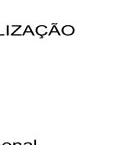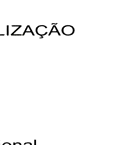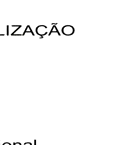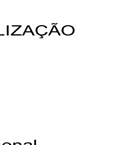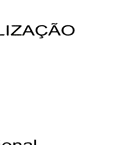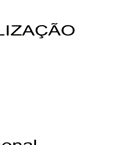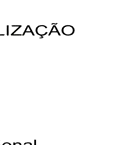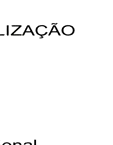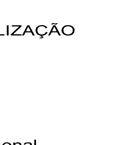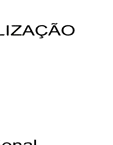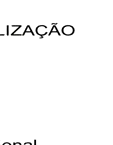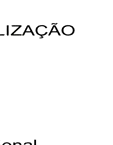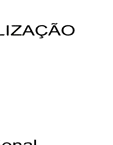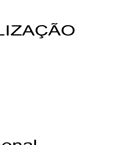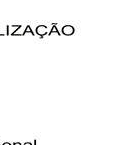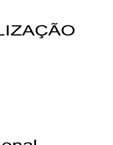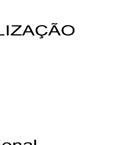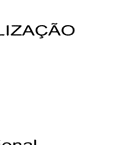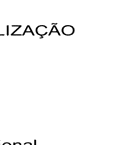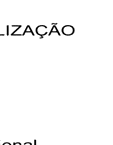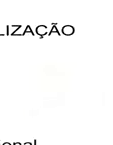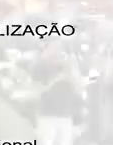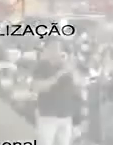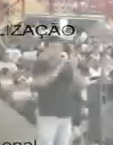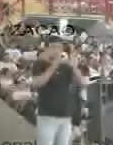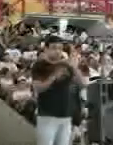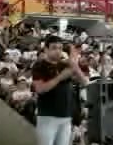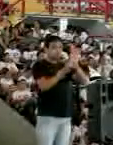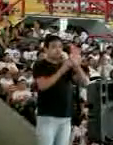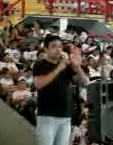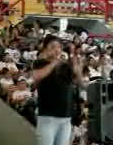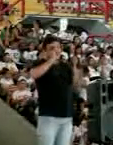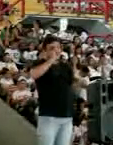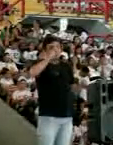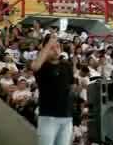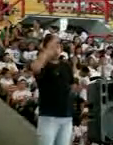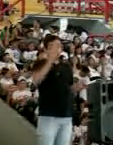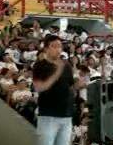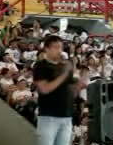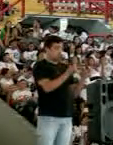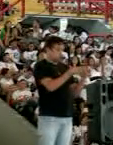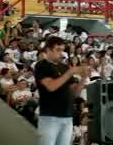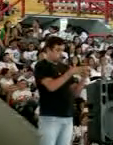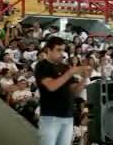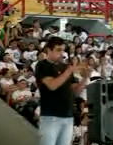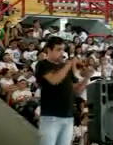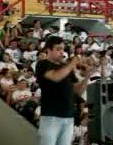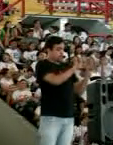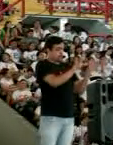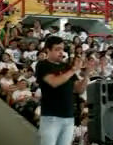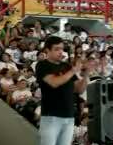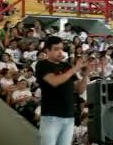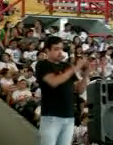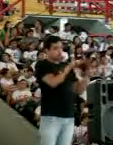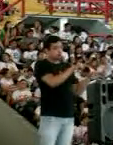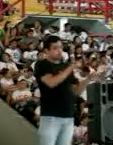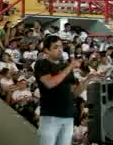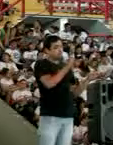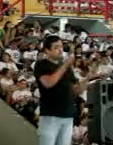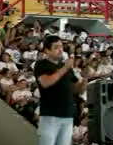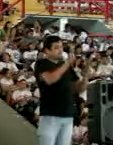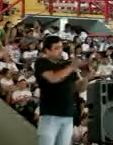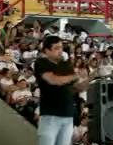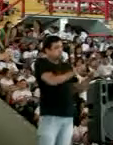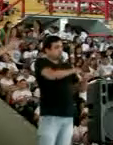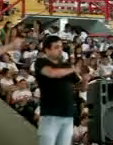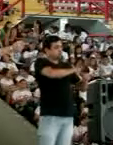de 1834 foi uma lei criada pelo grupo de tendência liberal para dar